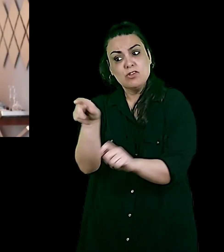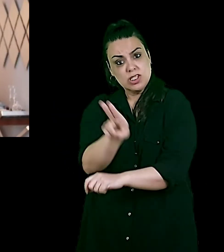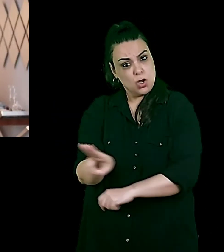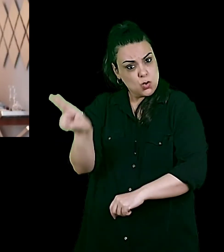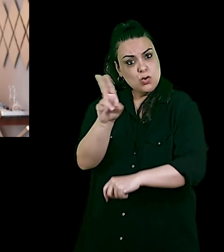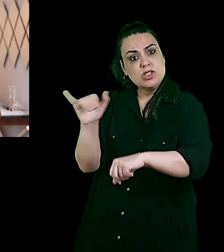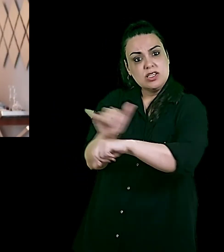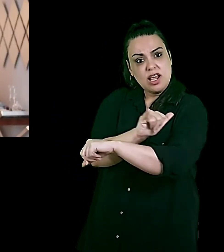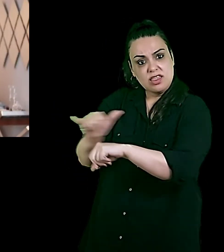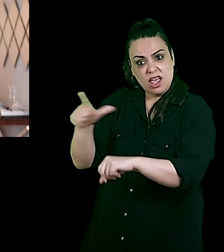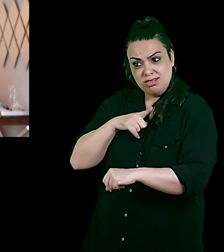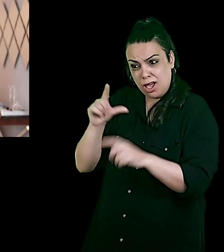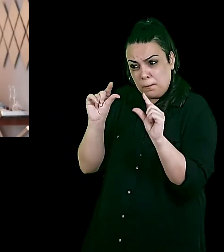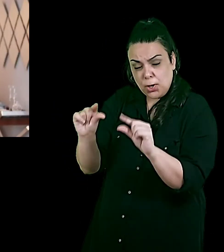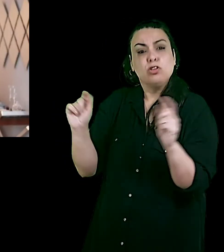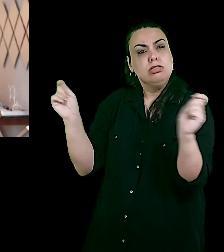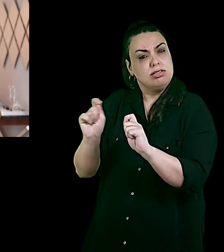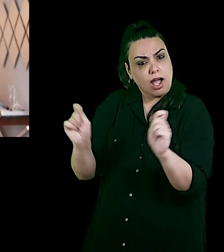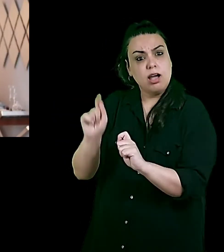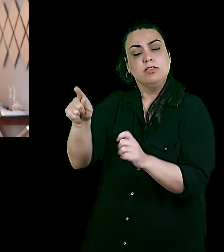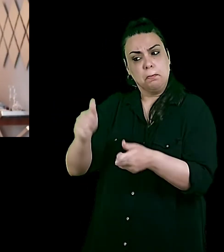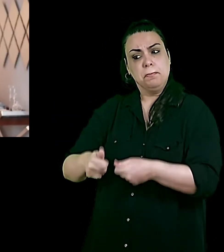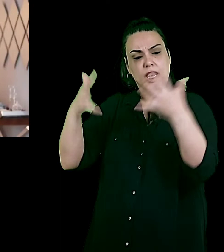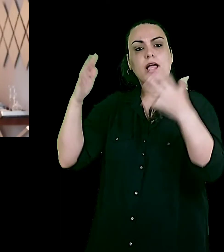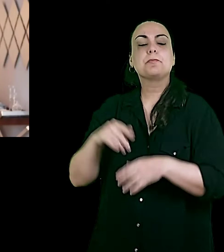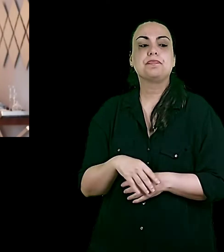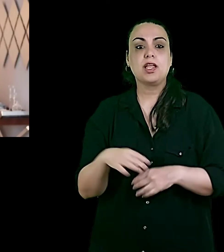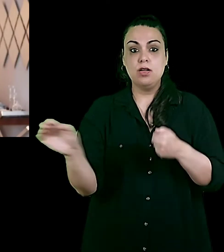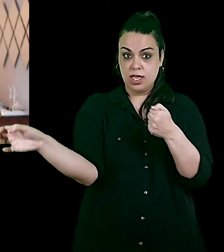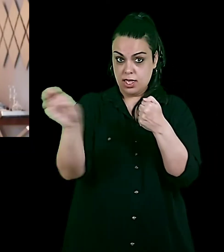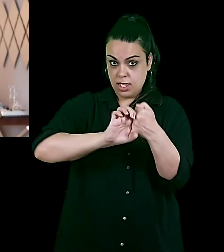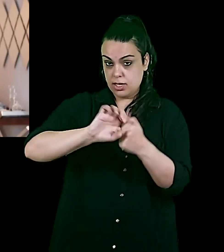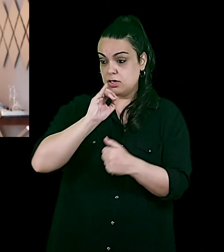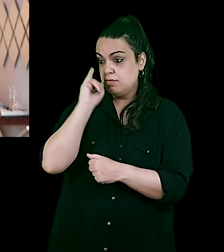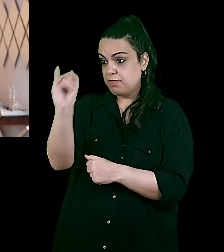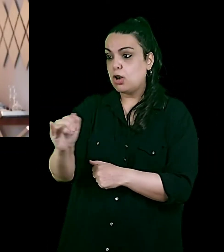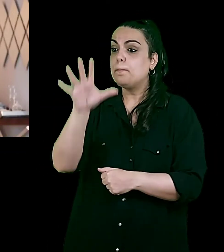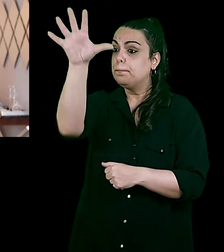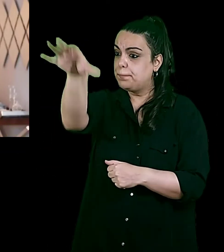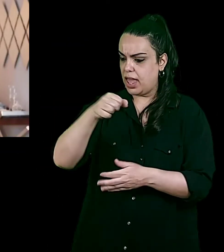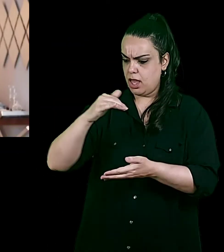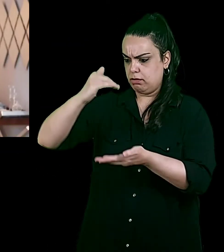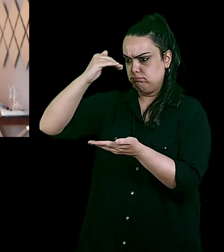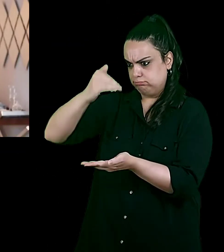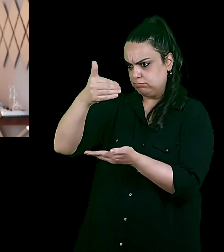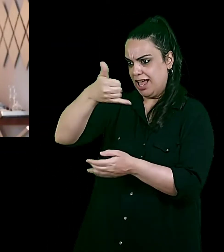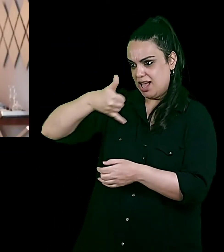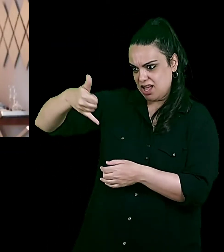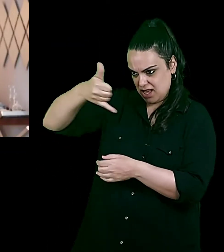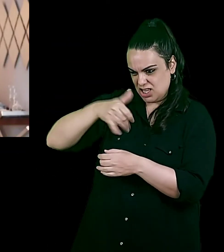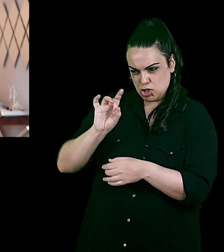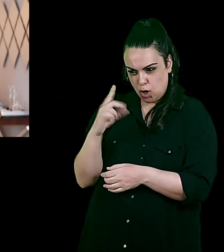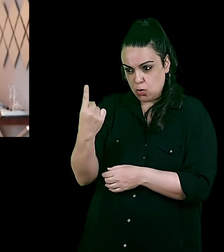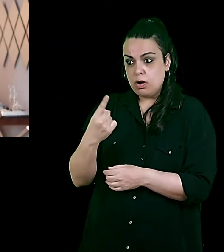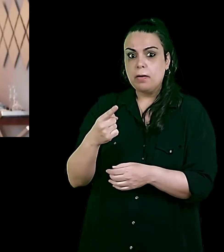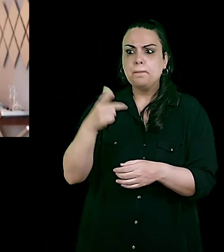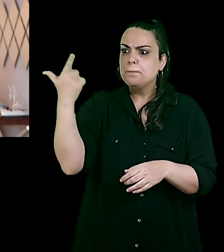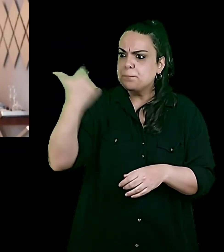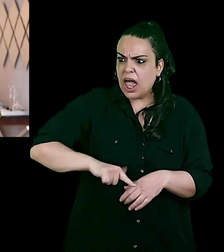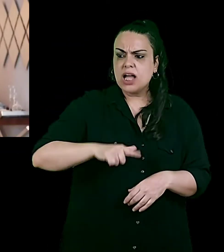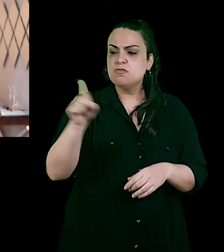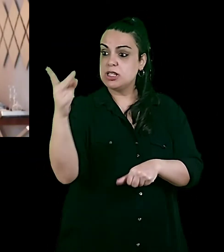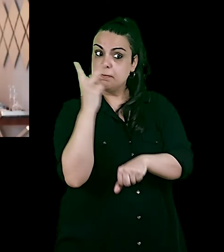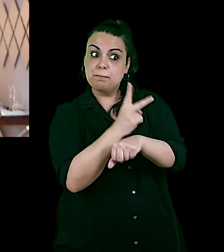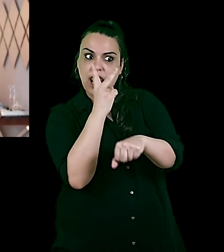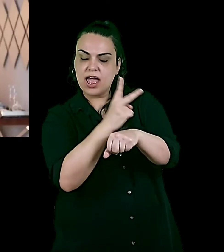que ela precisa que seja feito. Então ele diz para ela: pega essa botija que você tem de azeite, junto com outros vasos